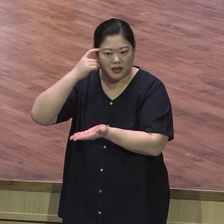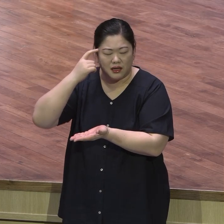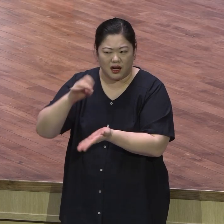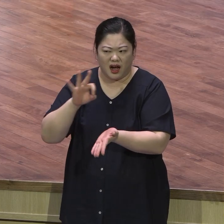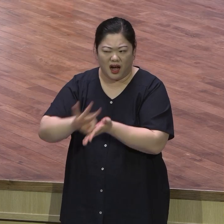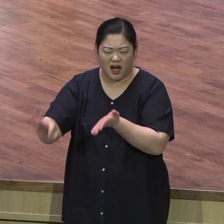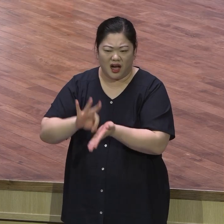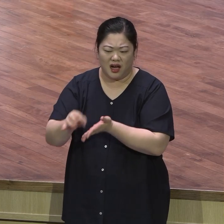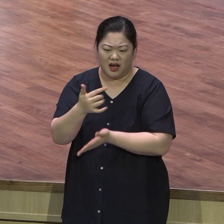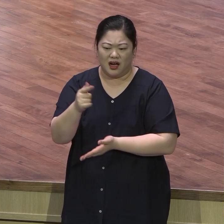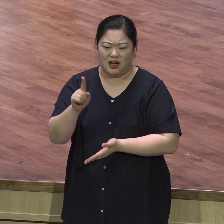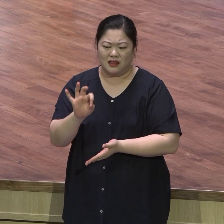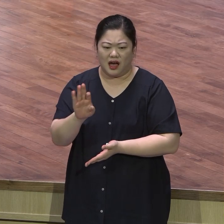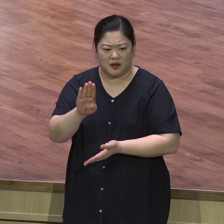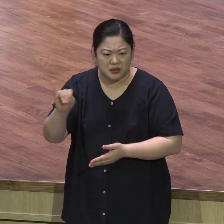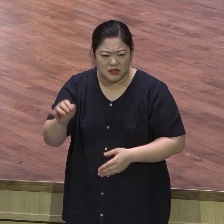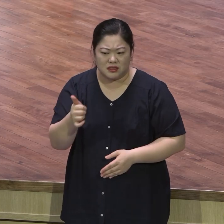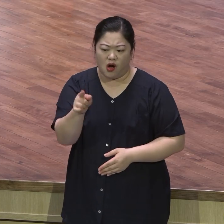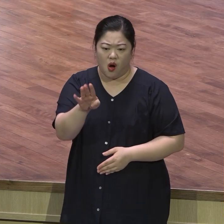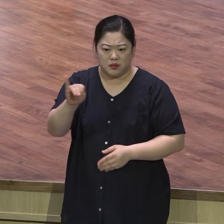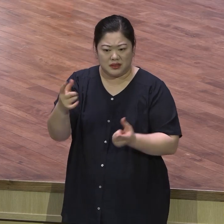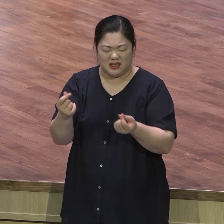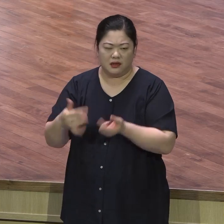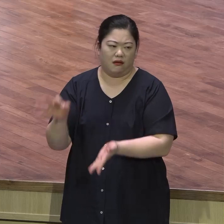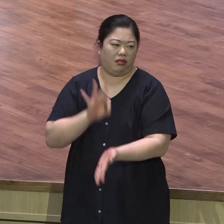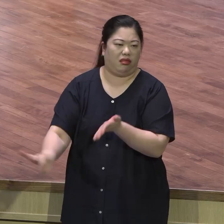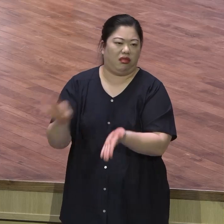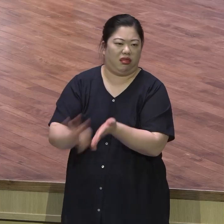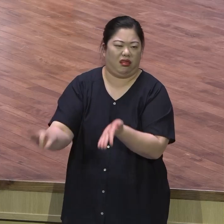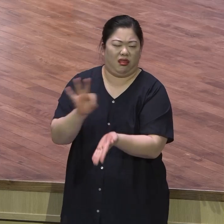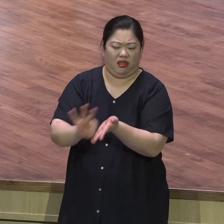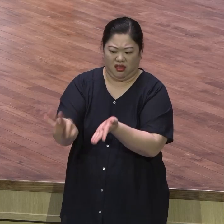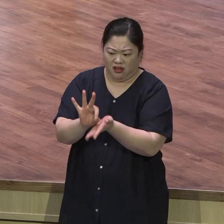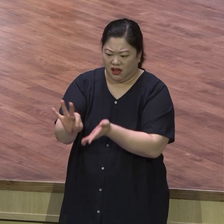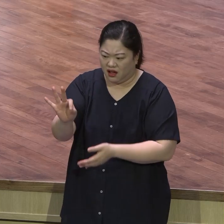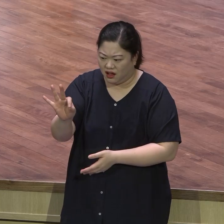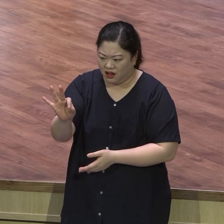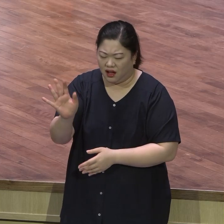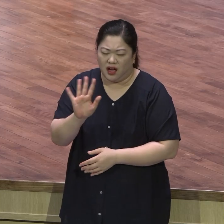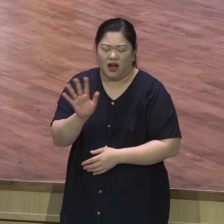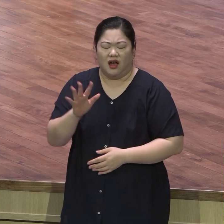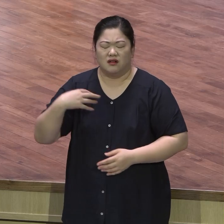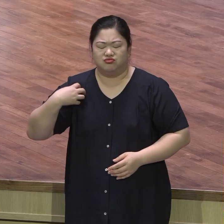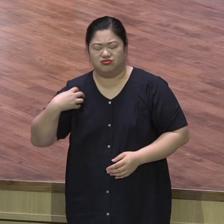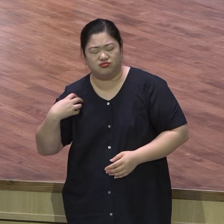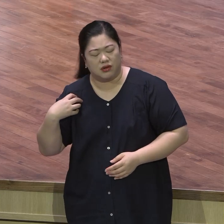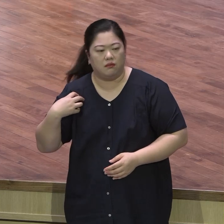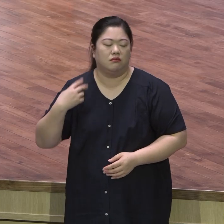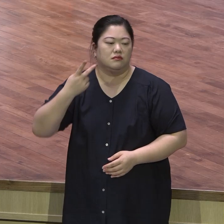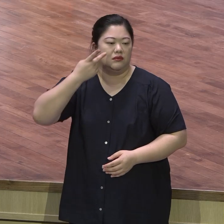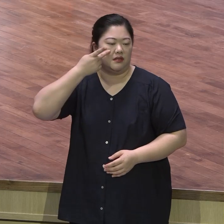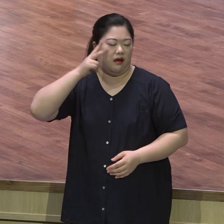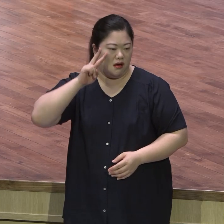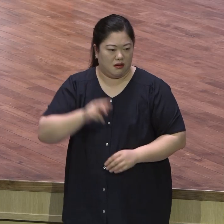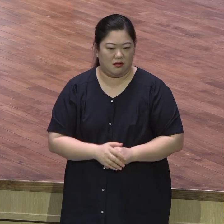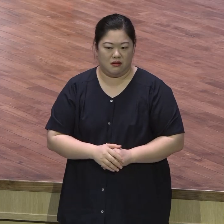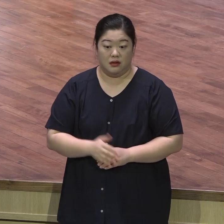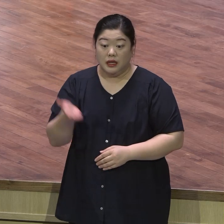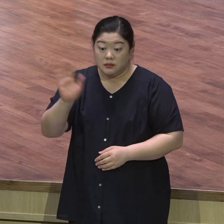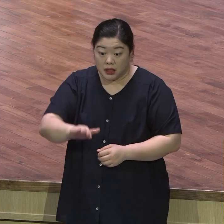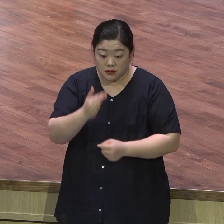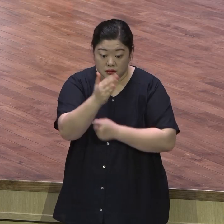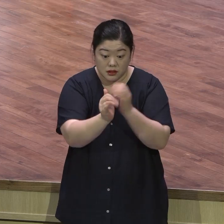생각이 들기 때문에 헌신이 부담스러운 것입니다. 그런데 성경은 전혀 그렇게